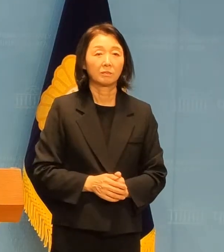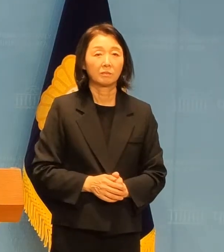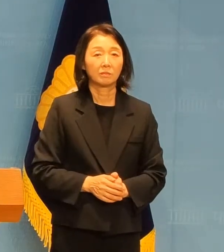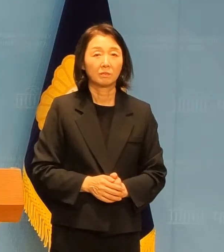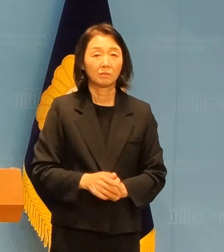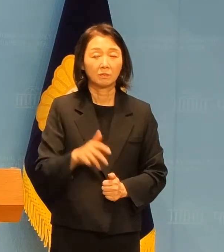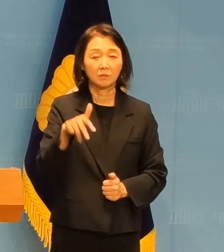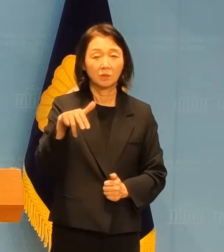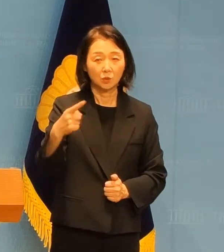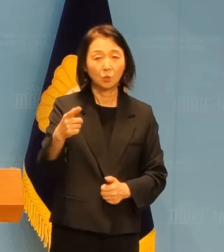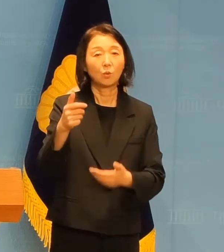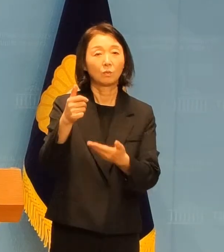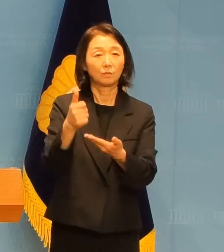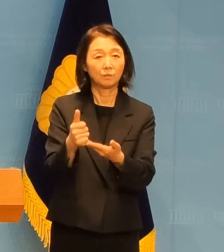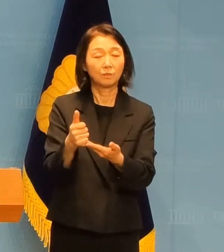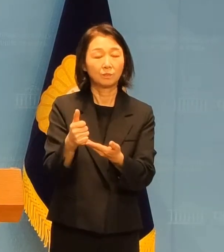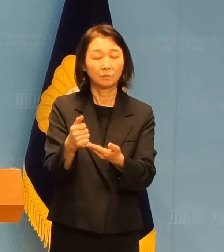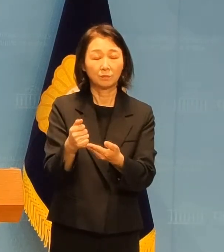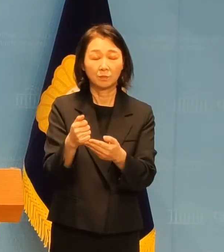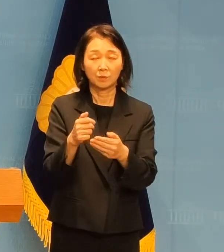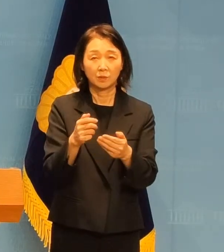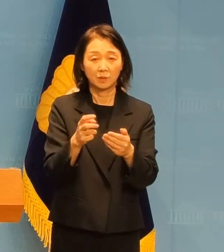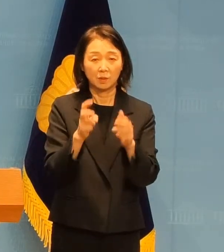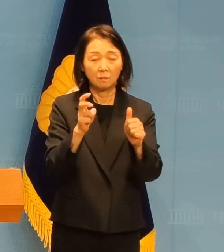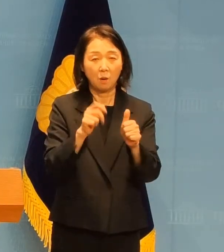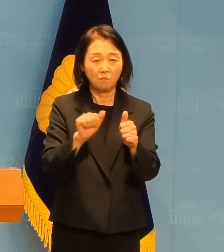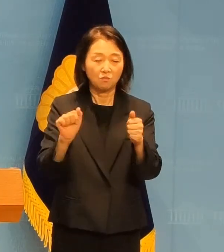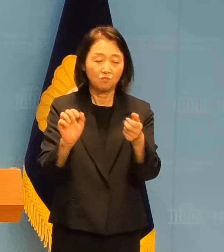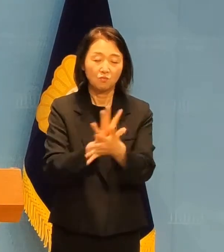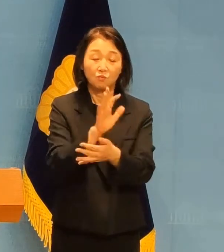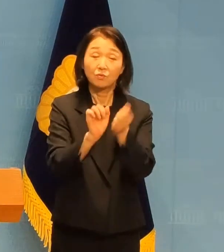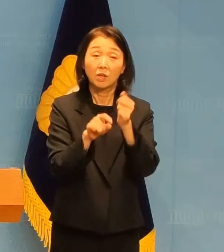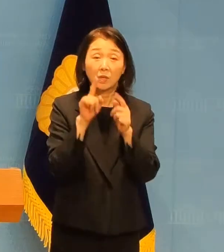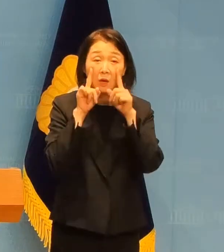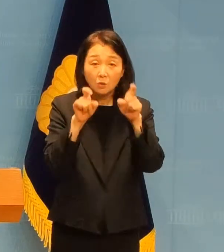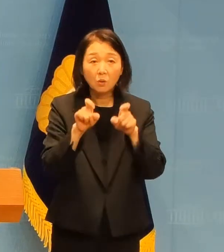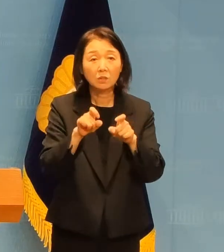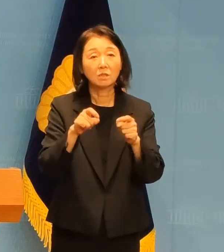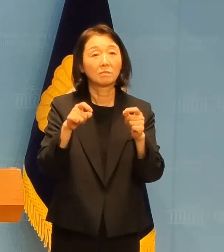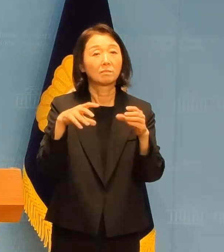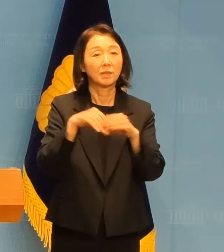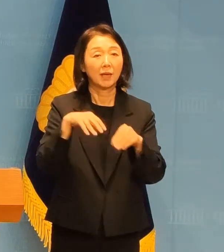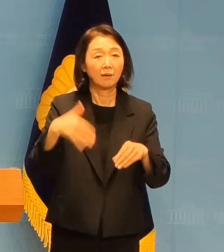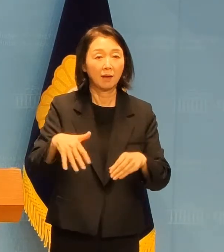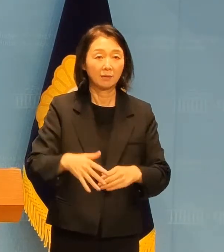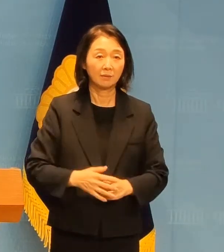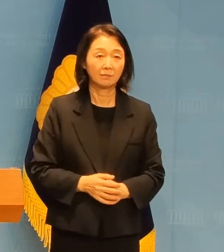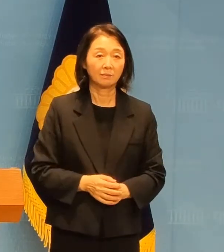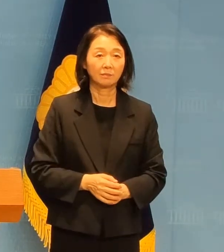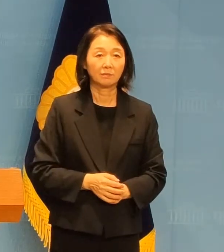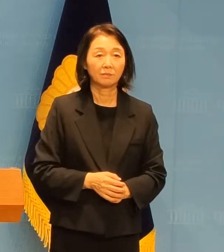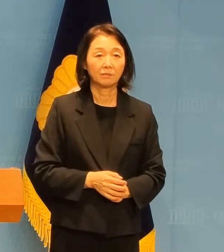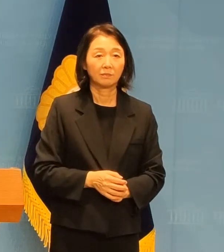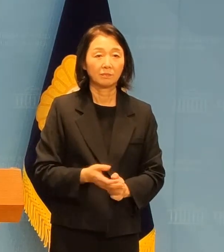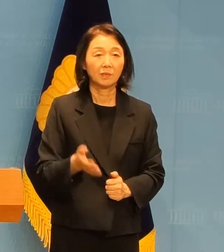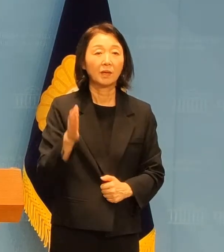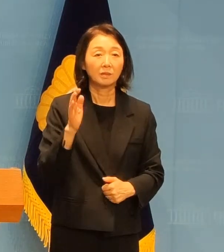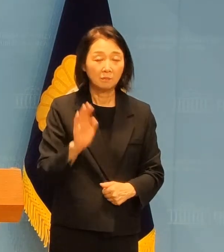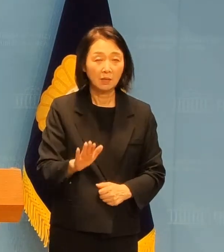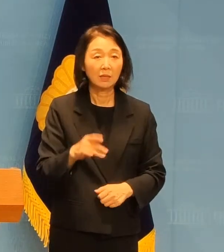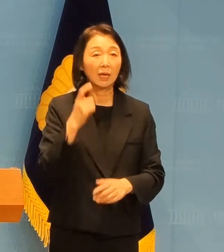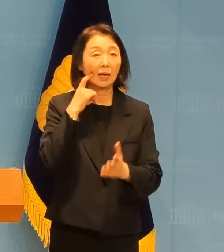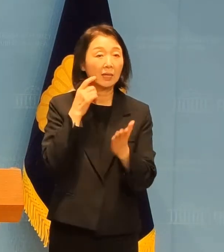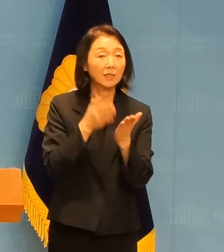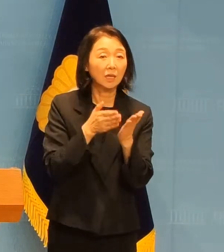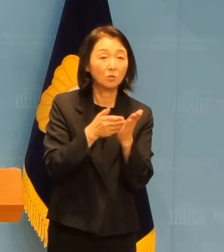조희대 대법원장의 사법 쿠데타 의혹은 여전히 해명되지 않았습니다. 그럼에도